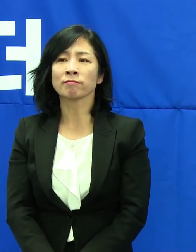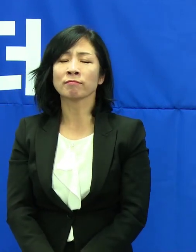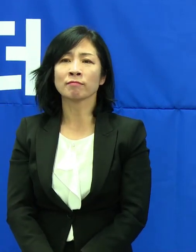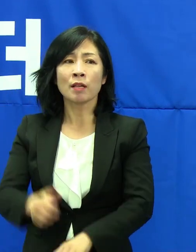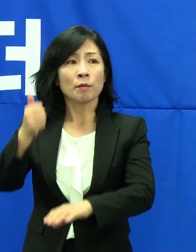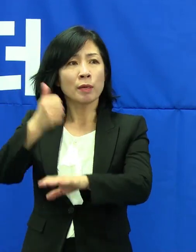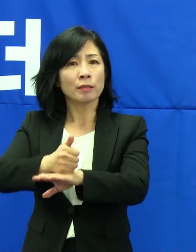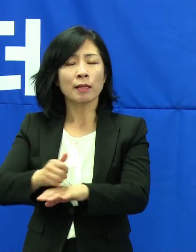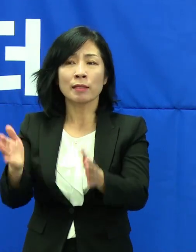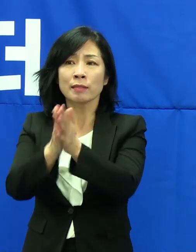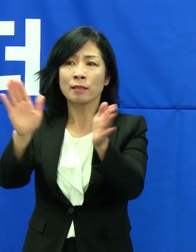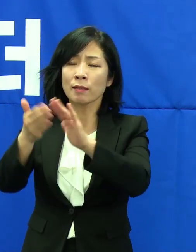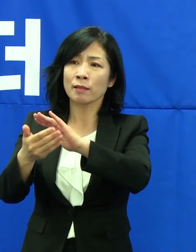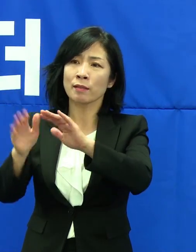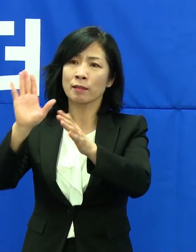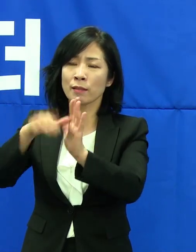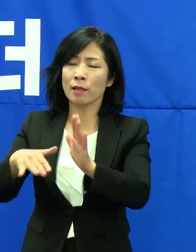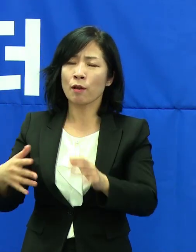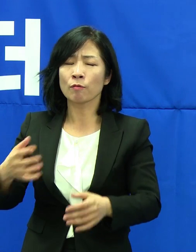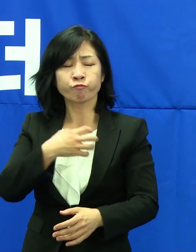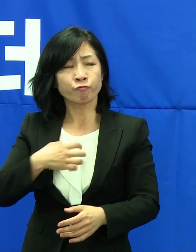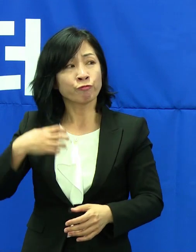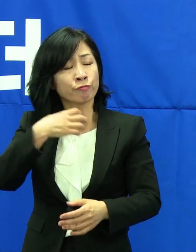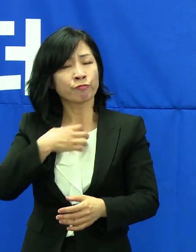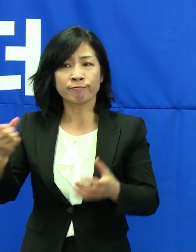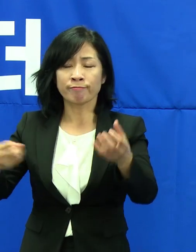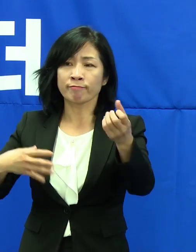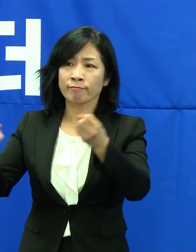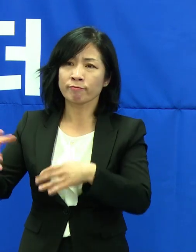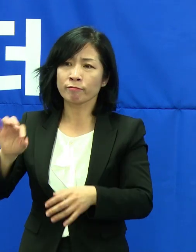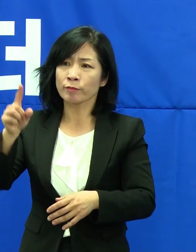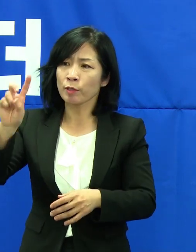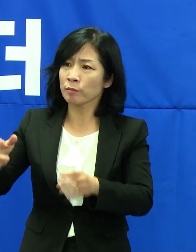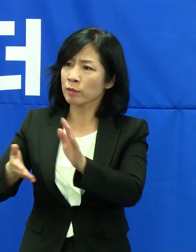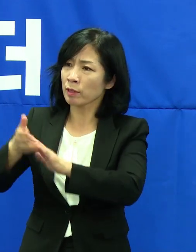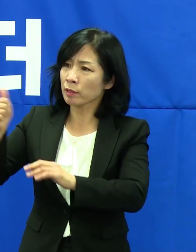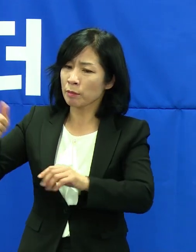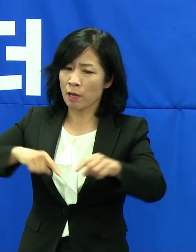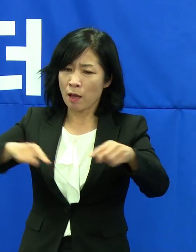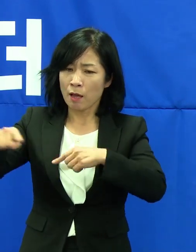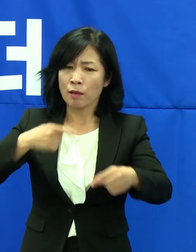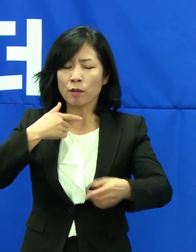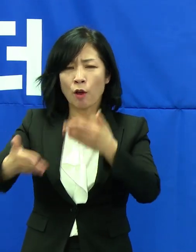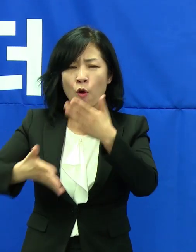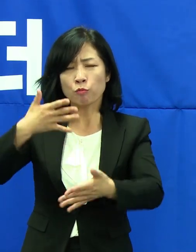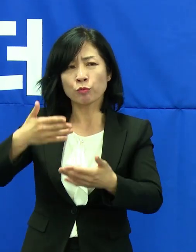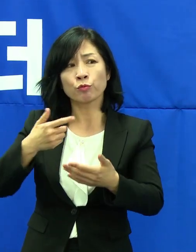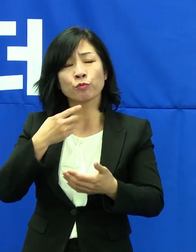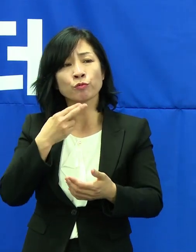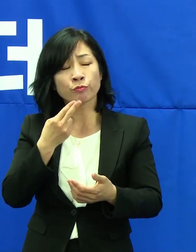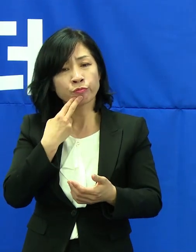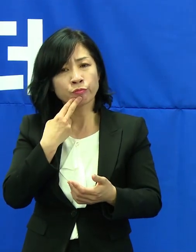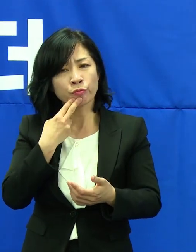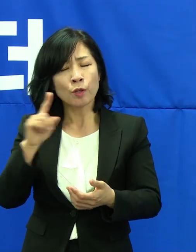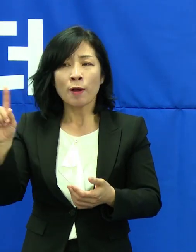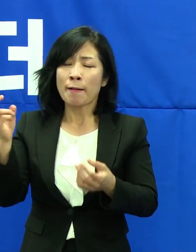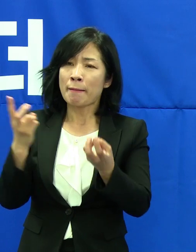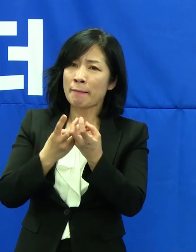제가 시작할 때 많은 분들이 걱정을 하셨습니다. 저 엄태준이는 행정 경험도 없는데